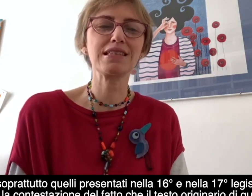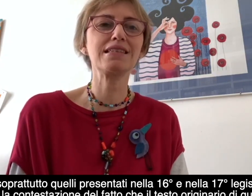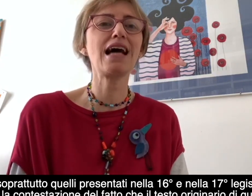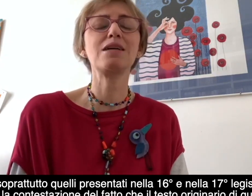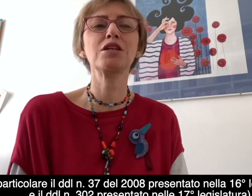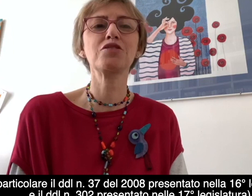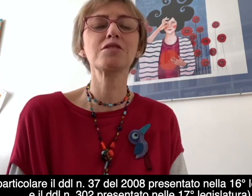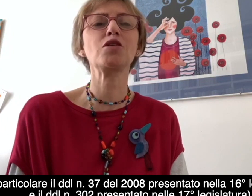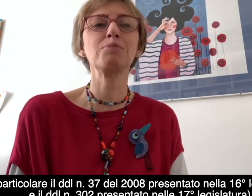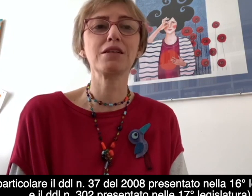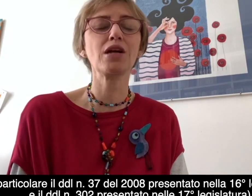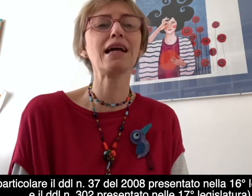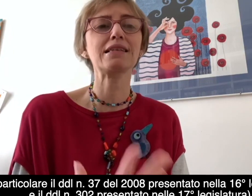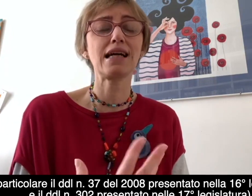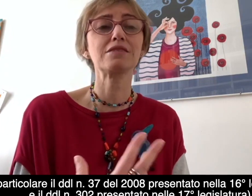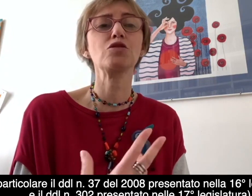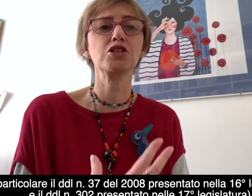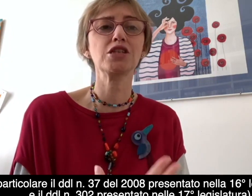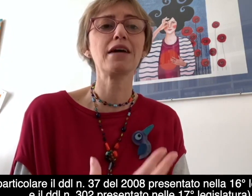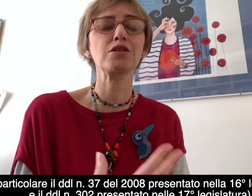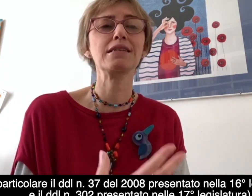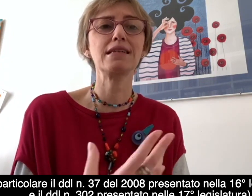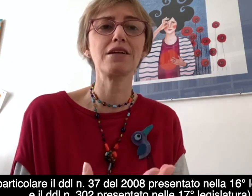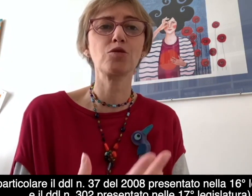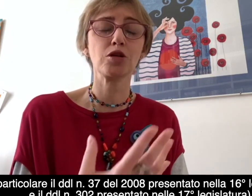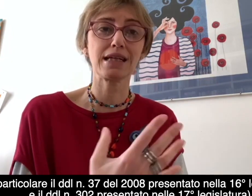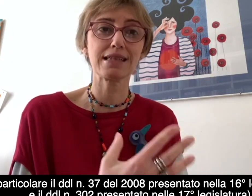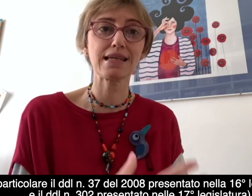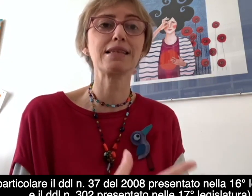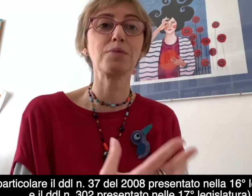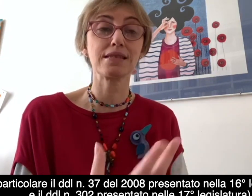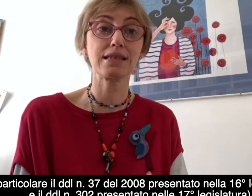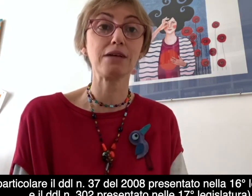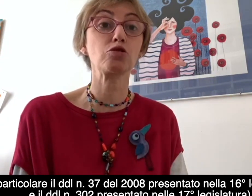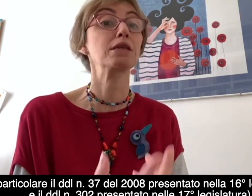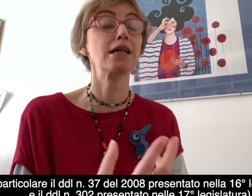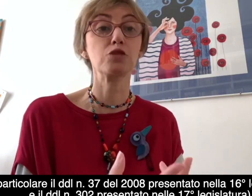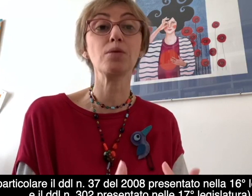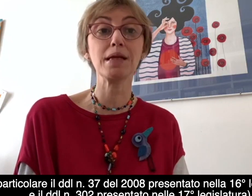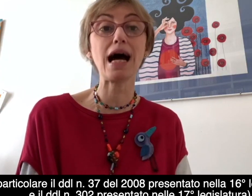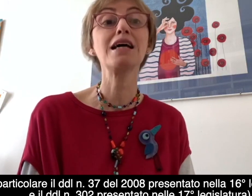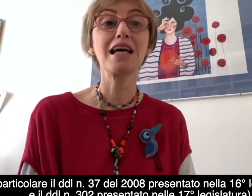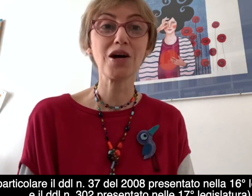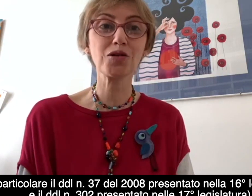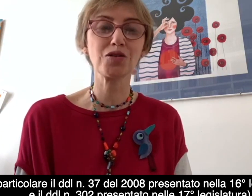ddl mi riferisco in particolare al testo originario del ddl numero 37 presentato nel 2008 nella